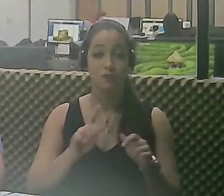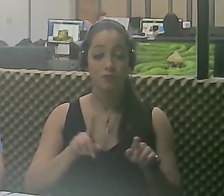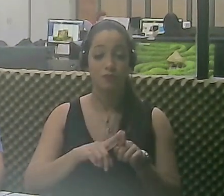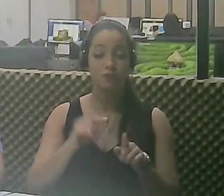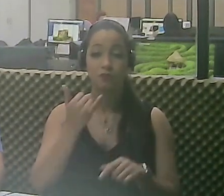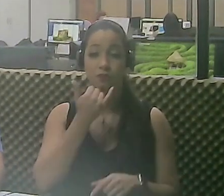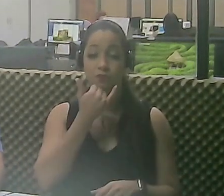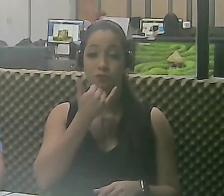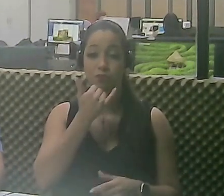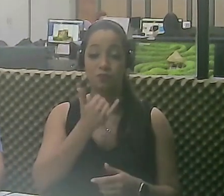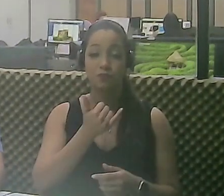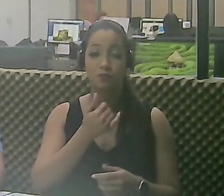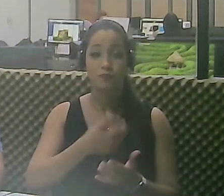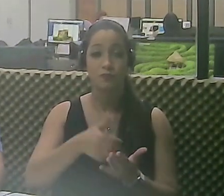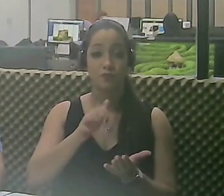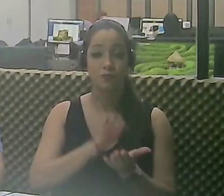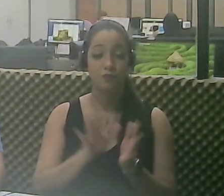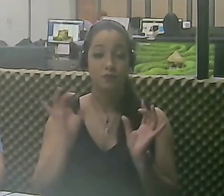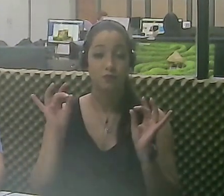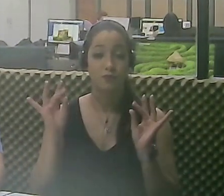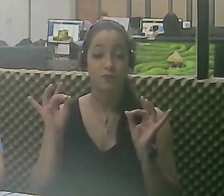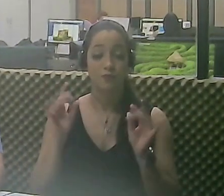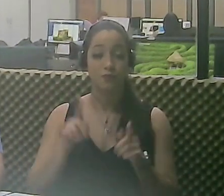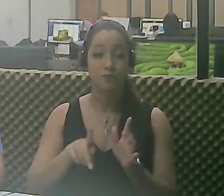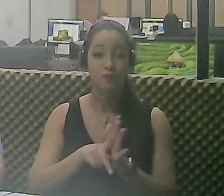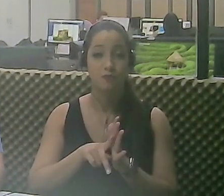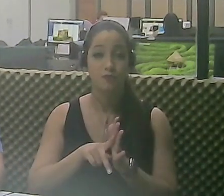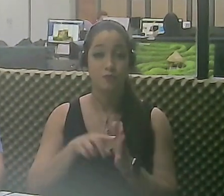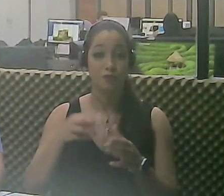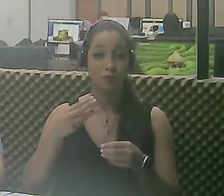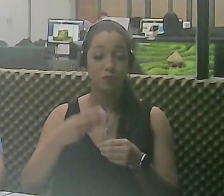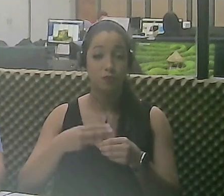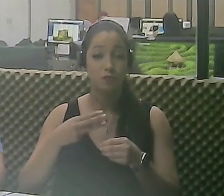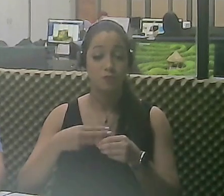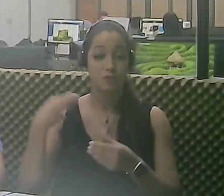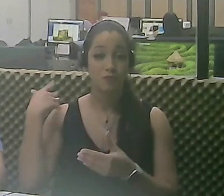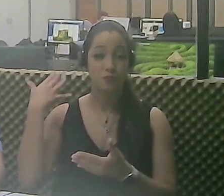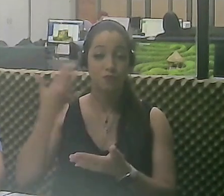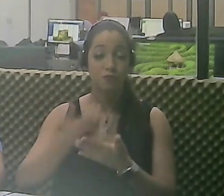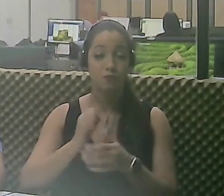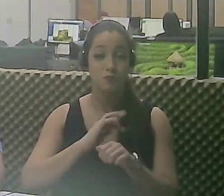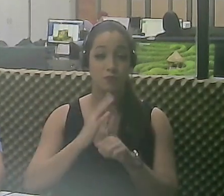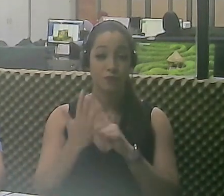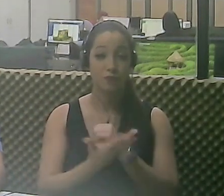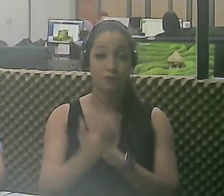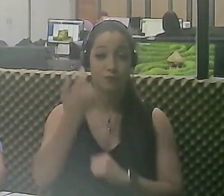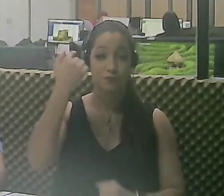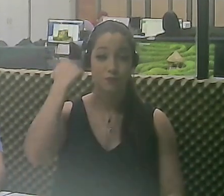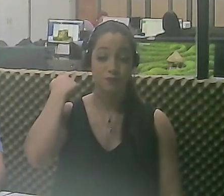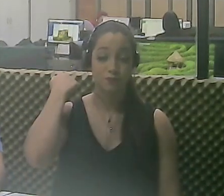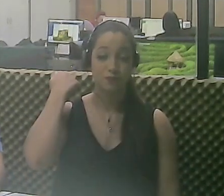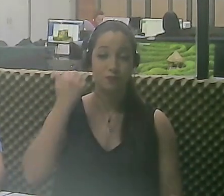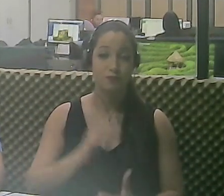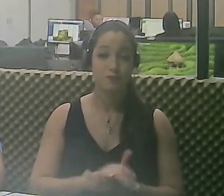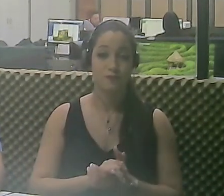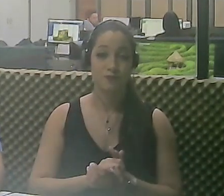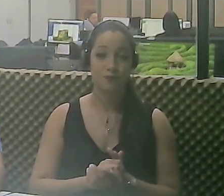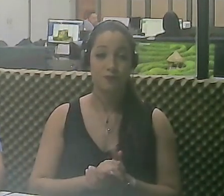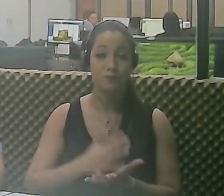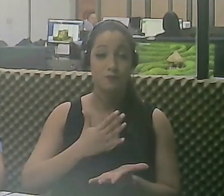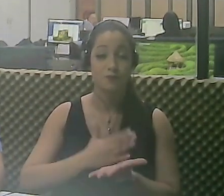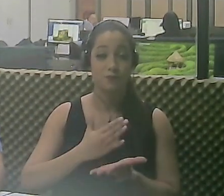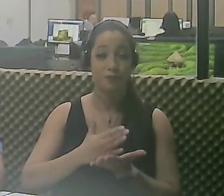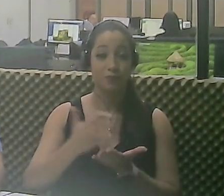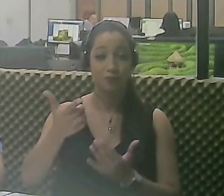de dívidas sobre taxas específicas cobradas pelo município durante a pandemia de Covid-19. Nos